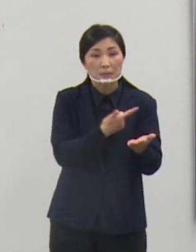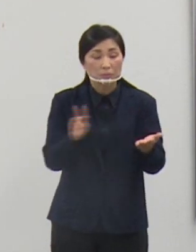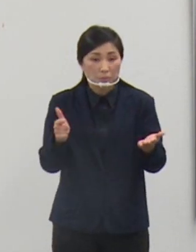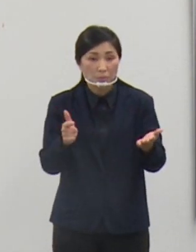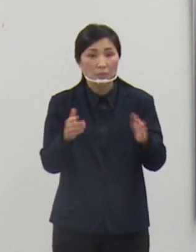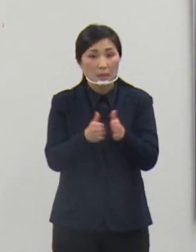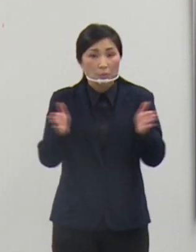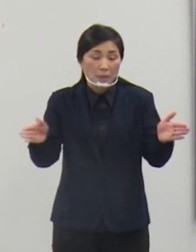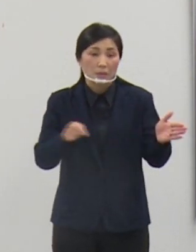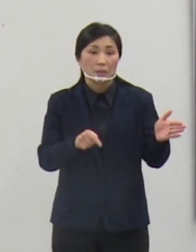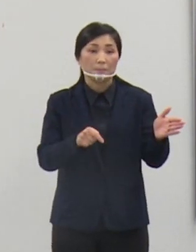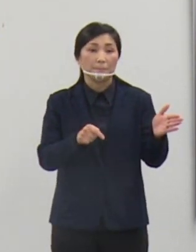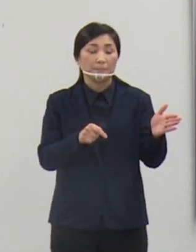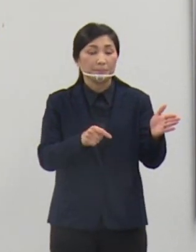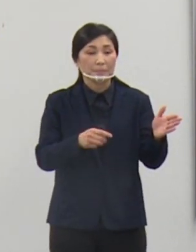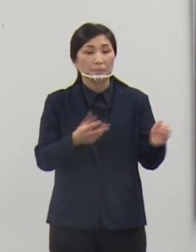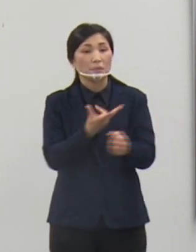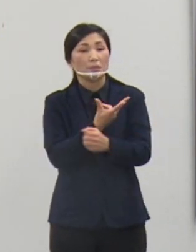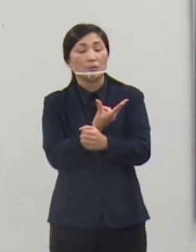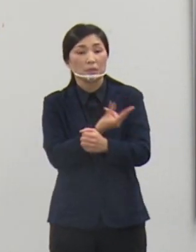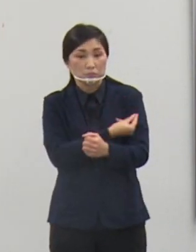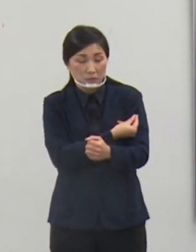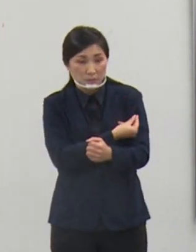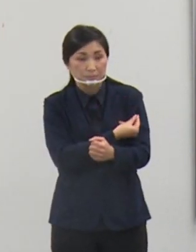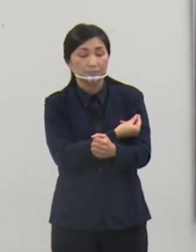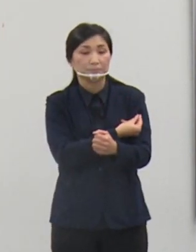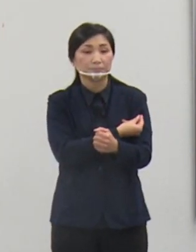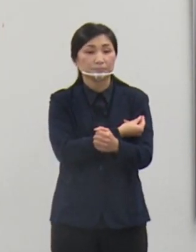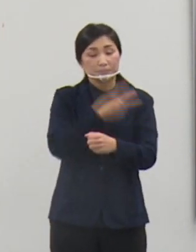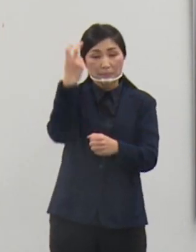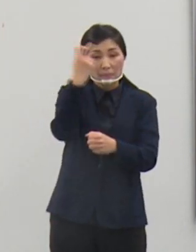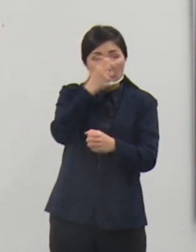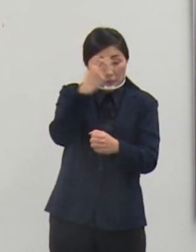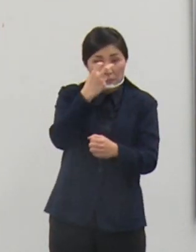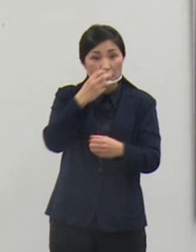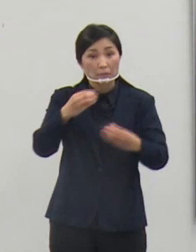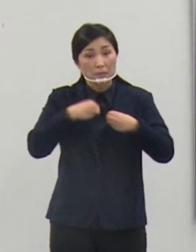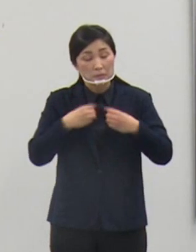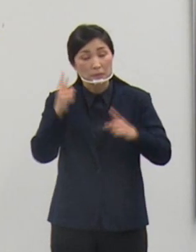するワクチン検査パッケージが導入されることとなりました。